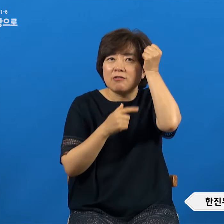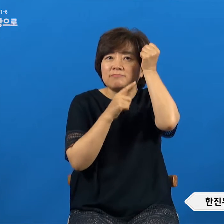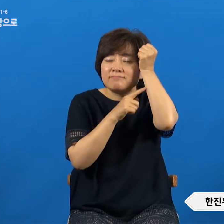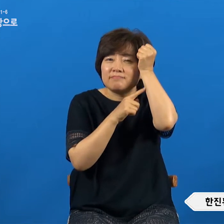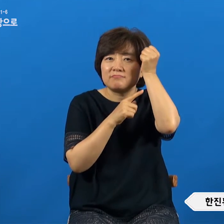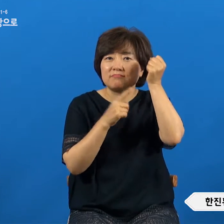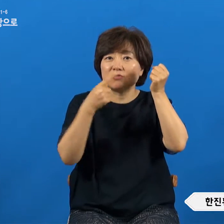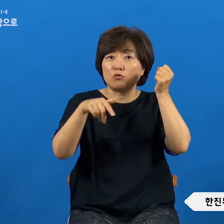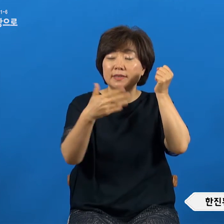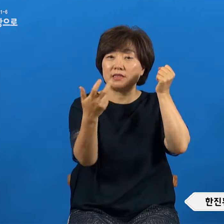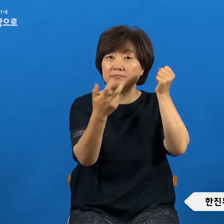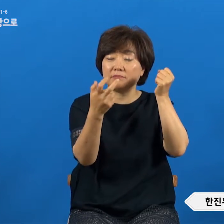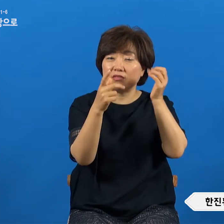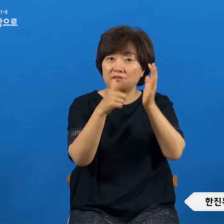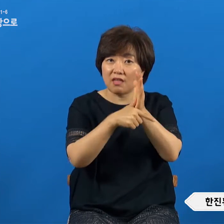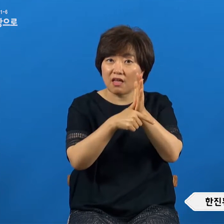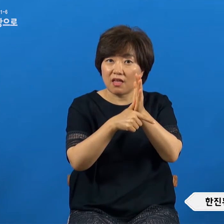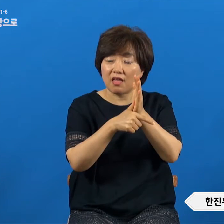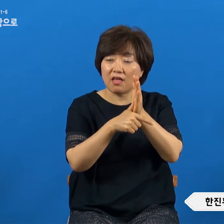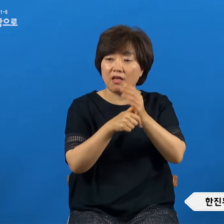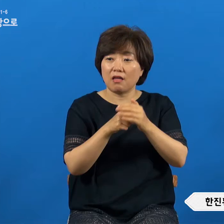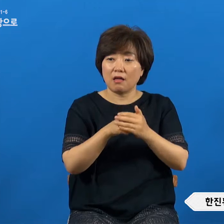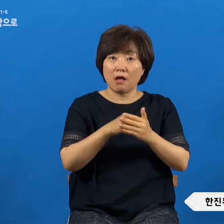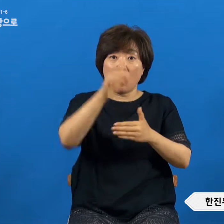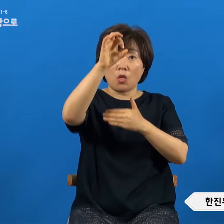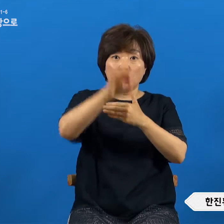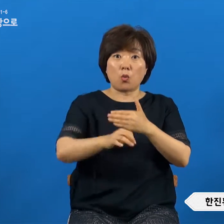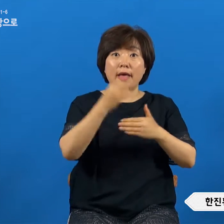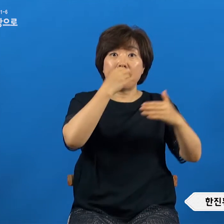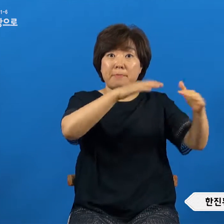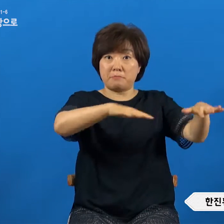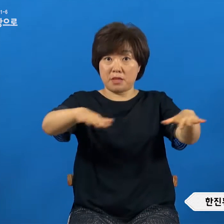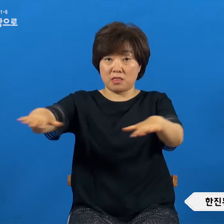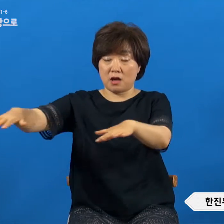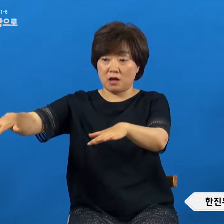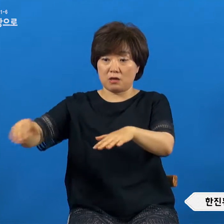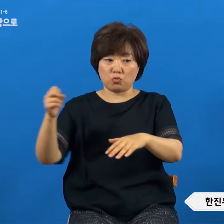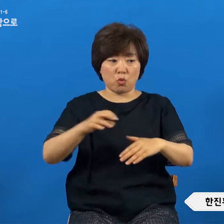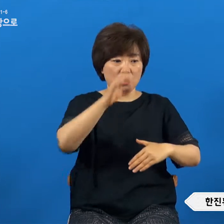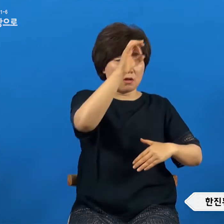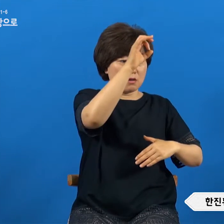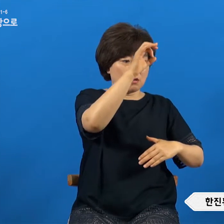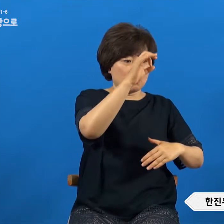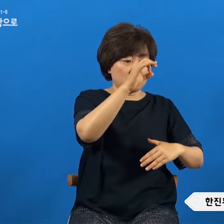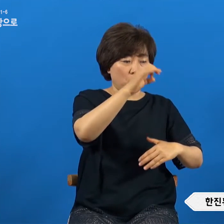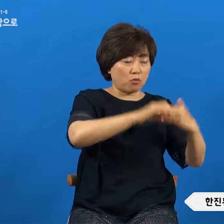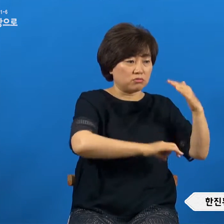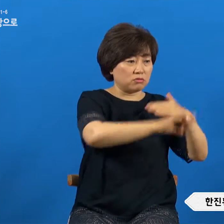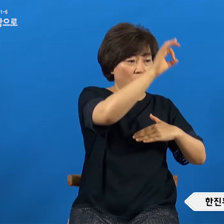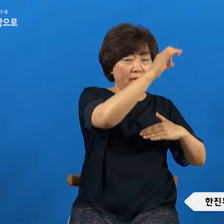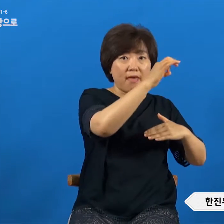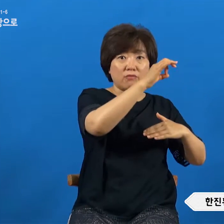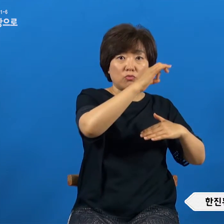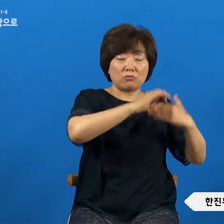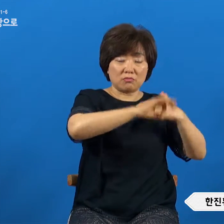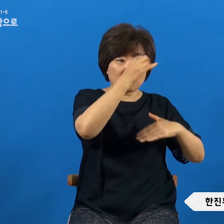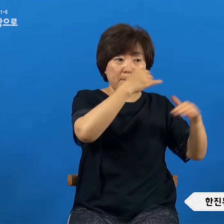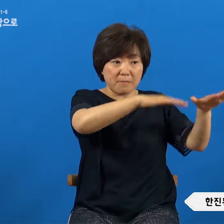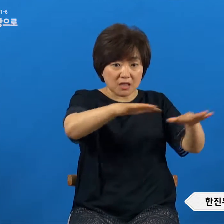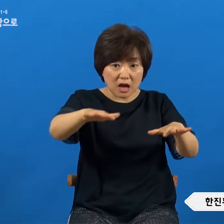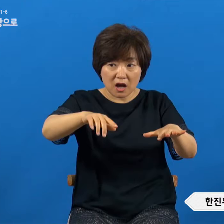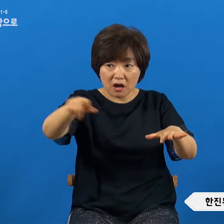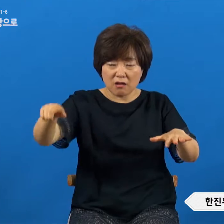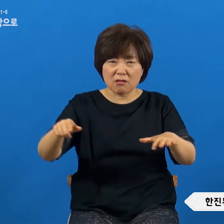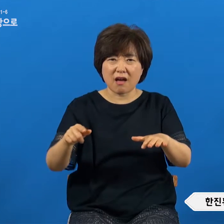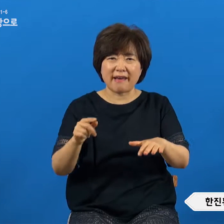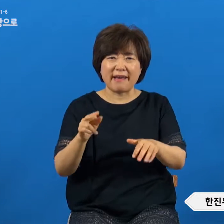실제로 그 70년대 그 당시에 동해안으로 또 이 서해안으로 간첩선이 침투한 적이 여러